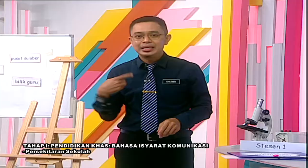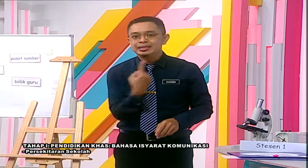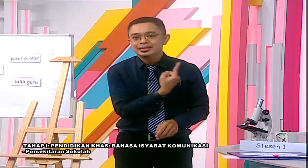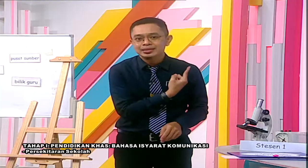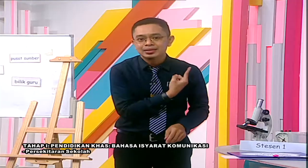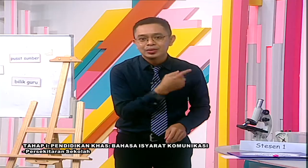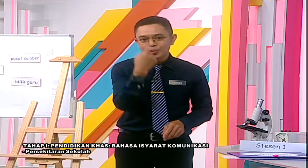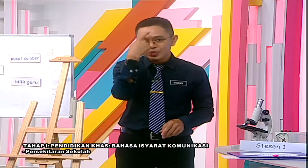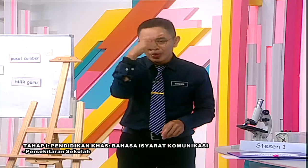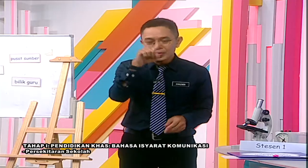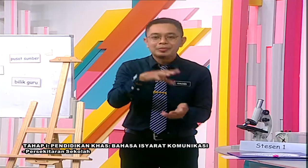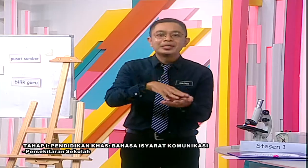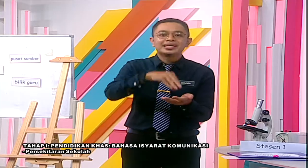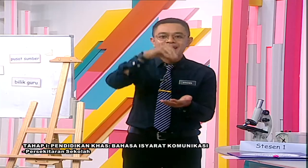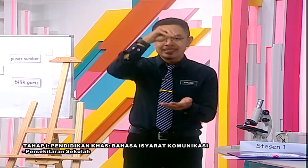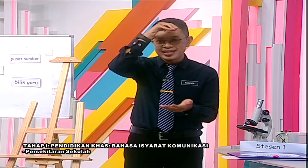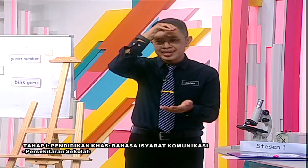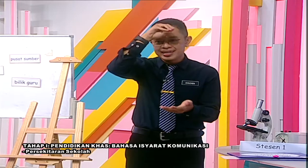kita untuk belajar.